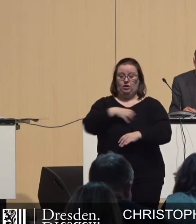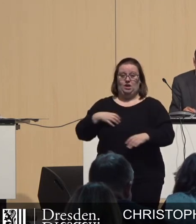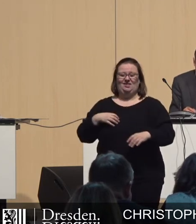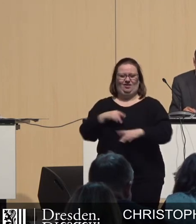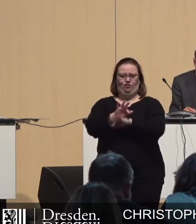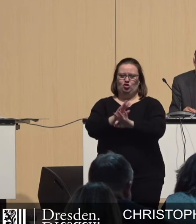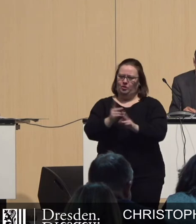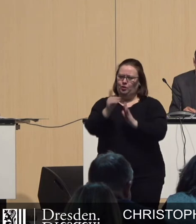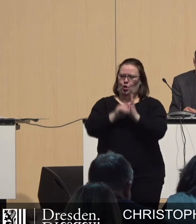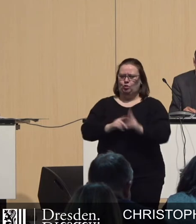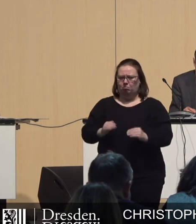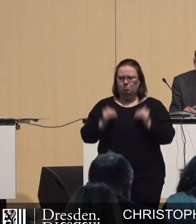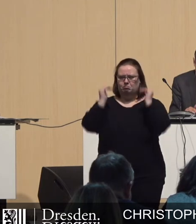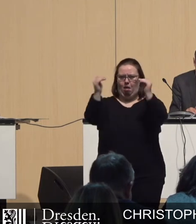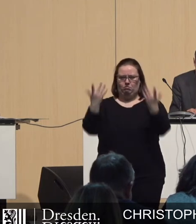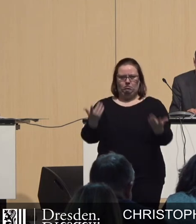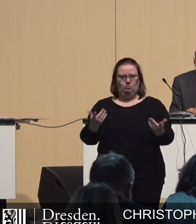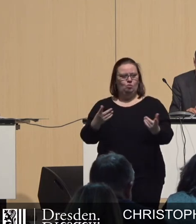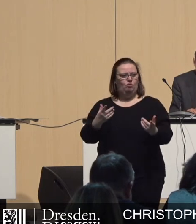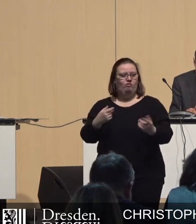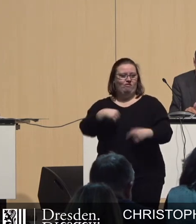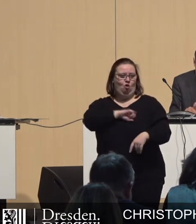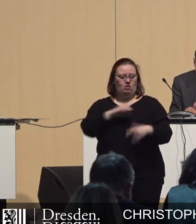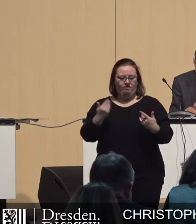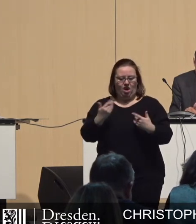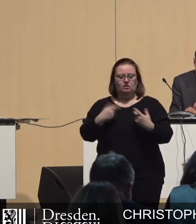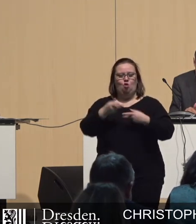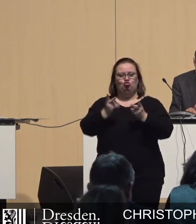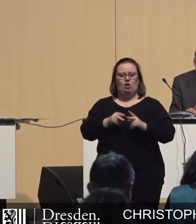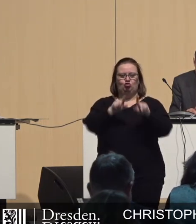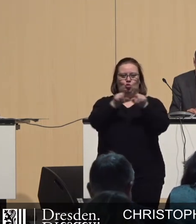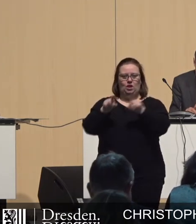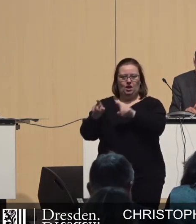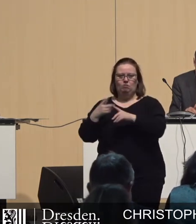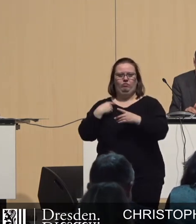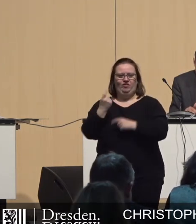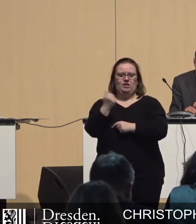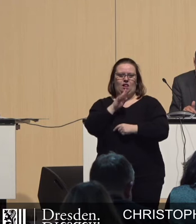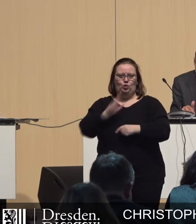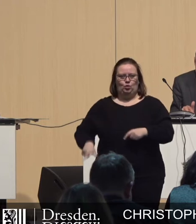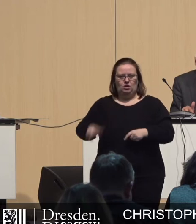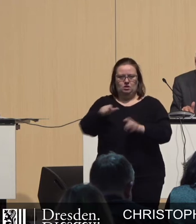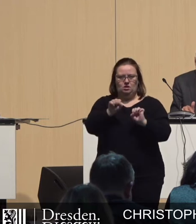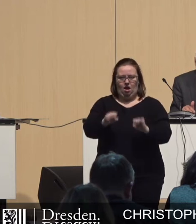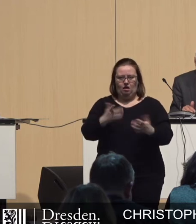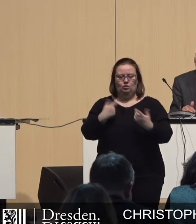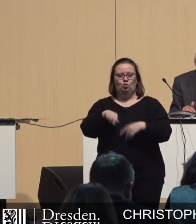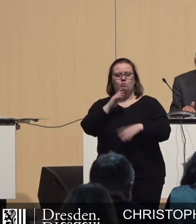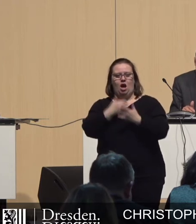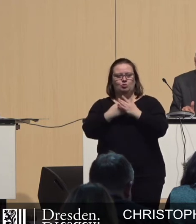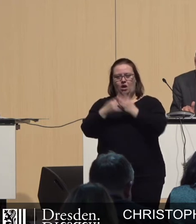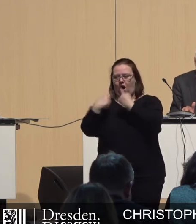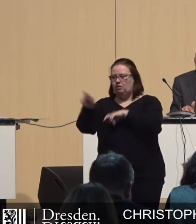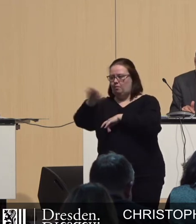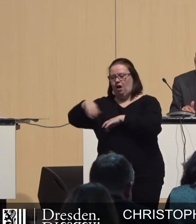sorgt dafür, dass wir weiterhin finanziell im Bereich der städtischen Unternehmen so stark aufgestellt sind und Finanzierung der Verluste an